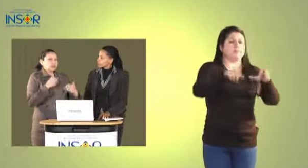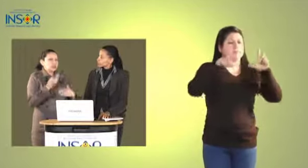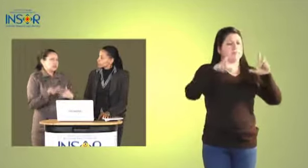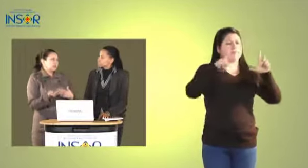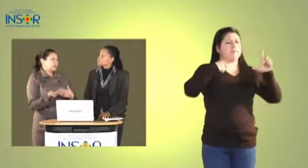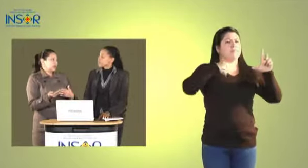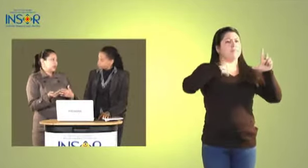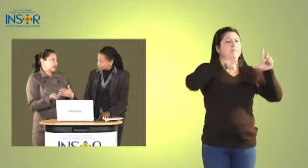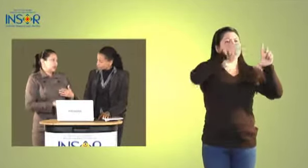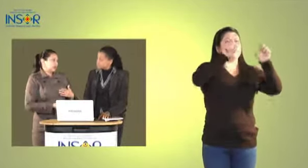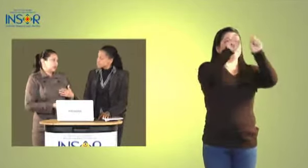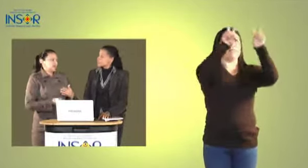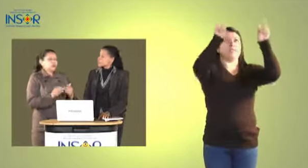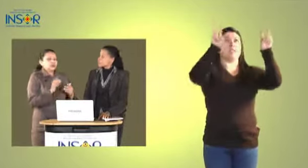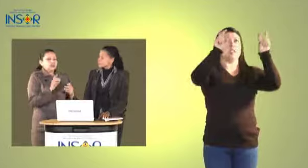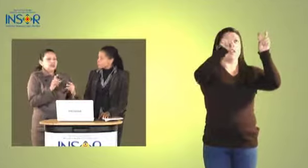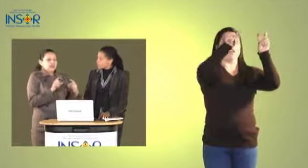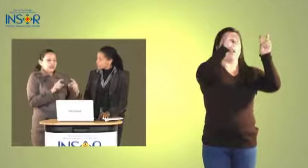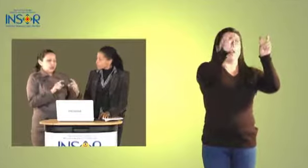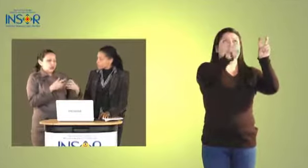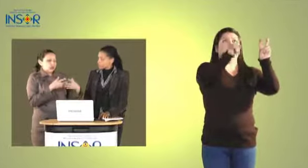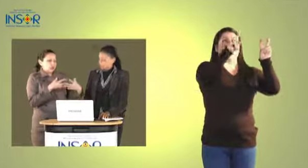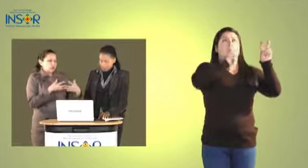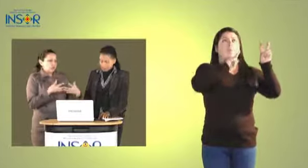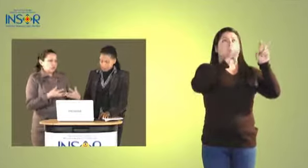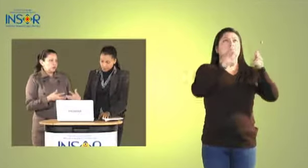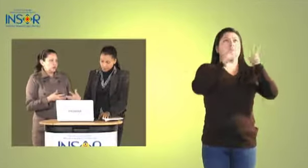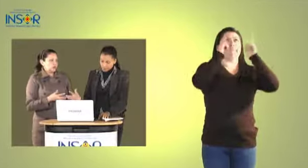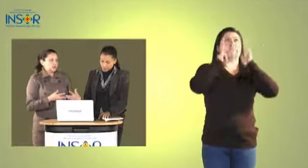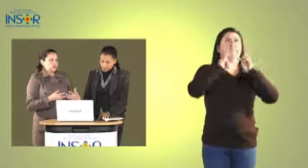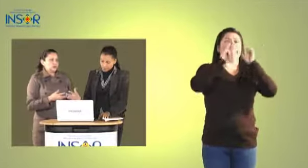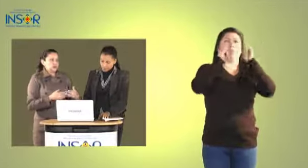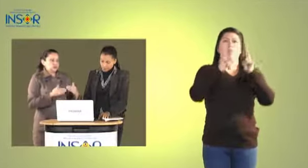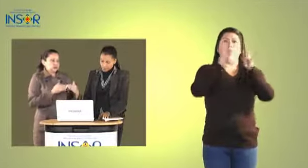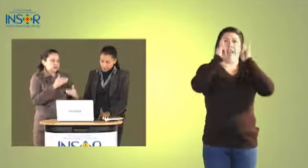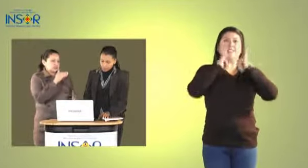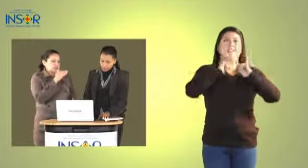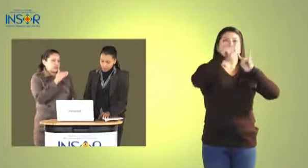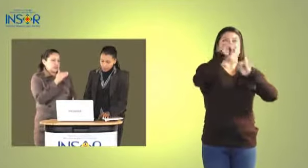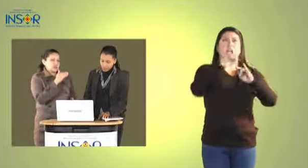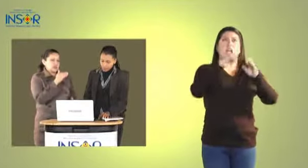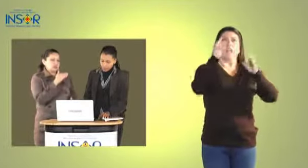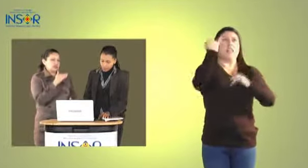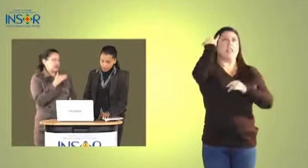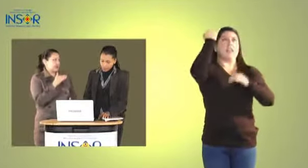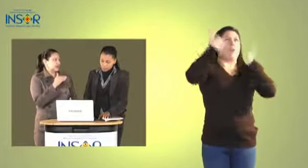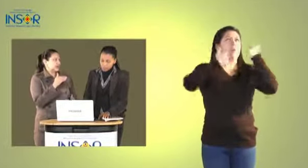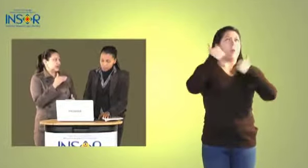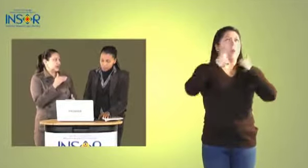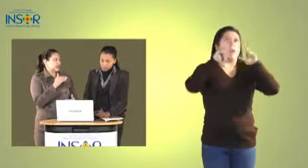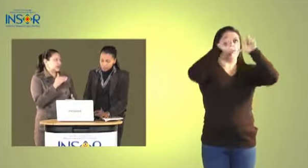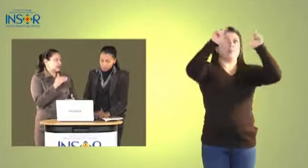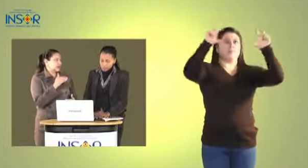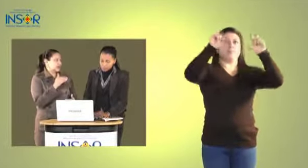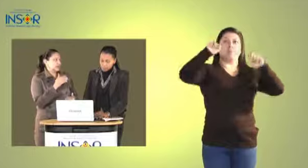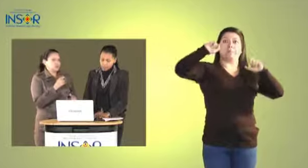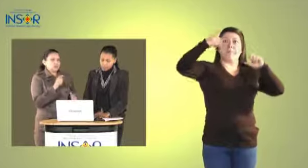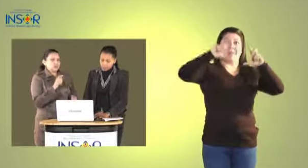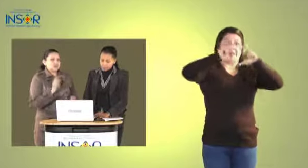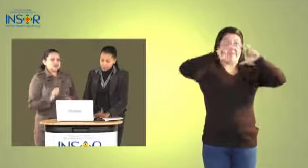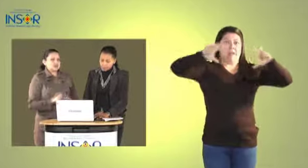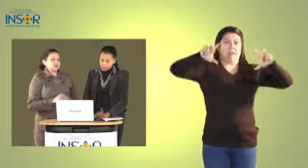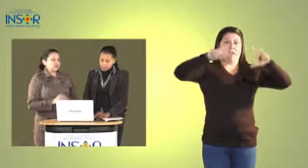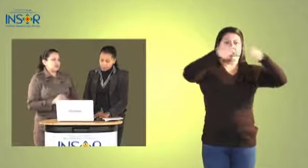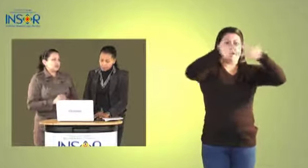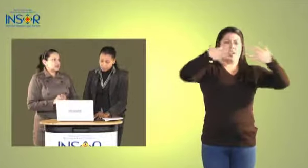ya me da una idea de lo que está en el texto, veo unos párrafos, veo la extensión del párrafo inicialmente, generalmente lo hacemos,